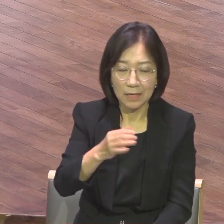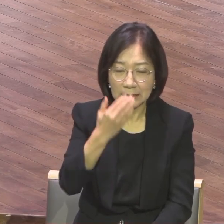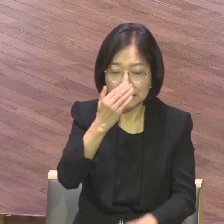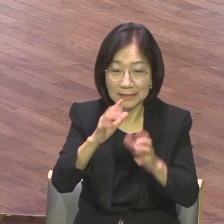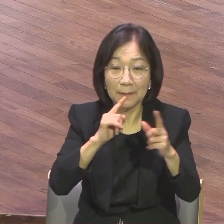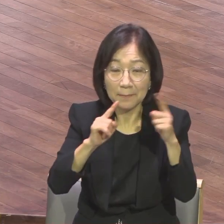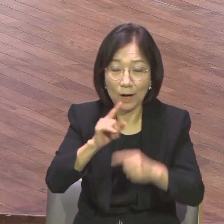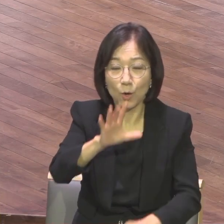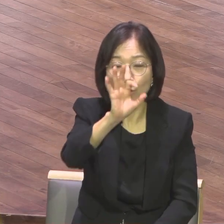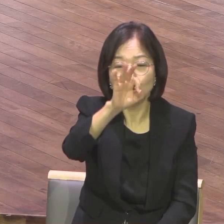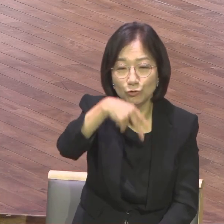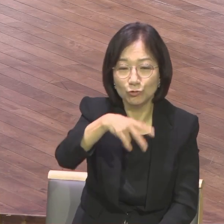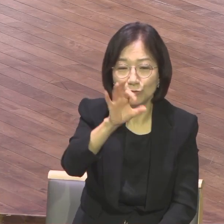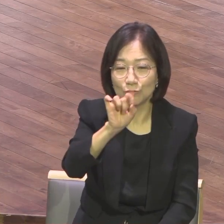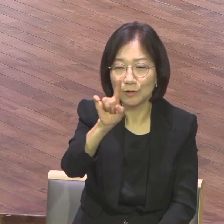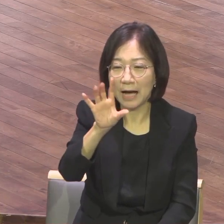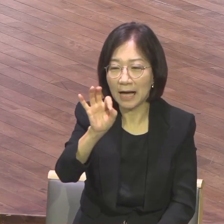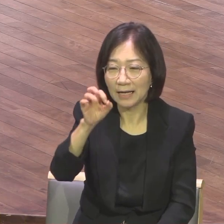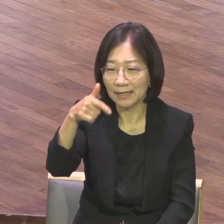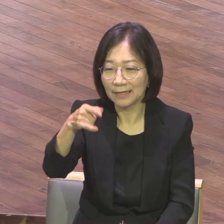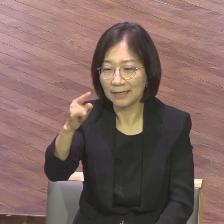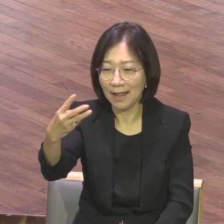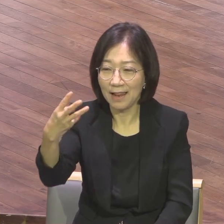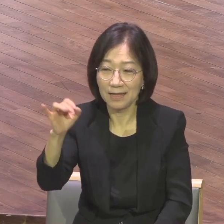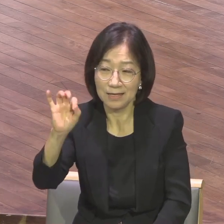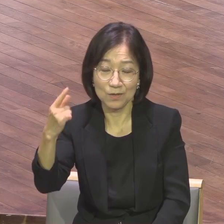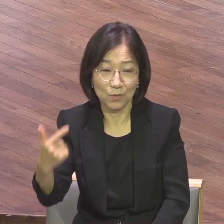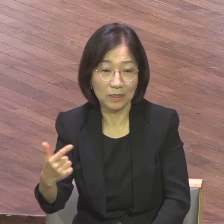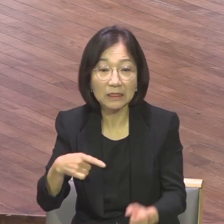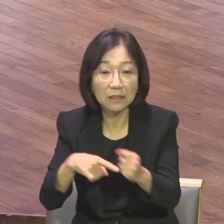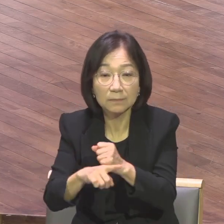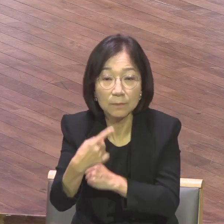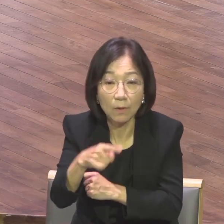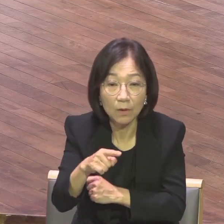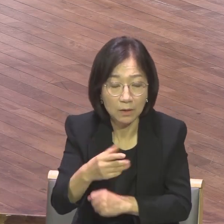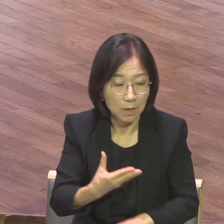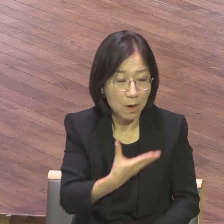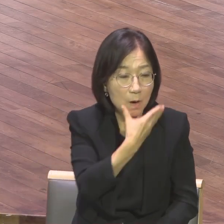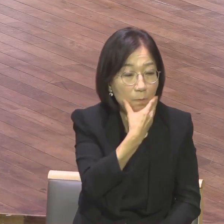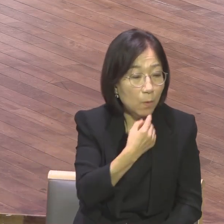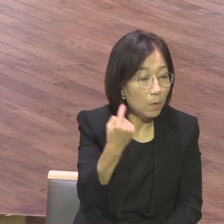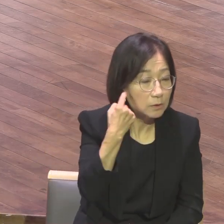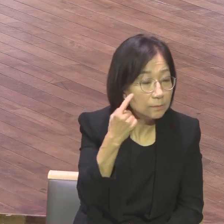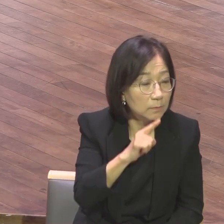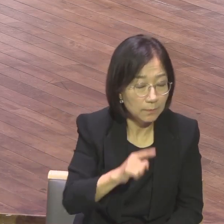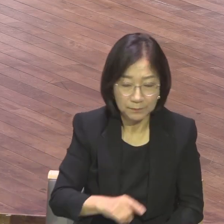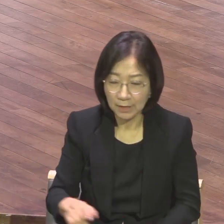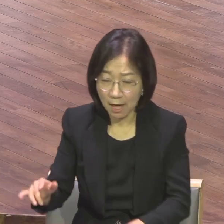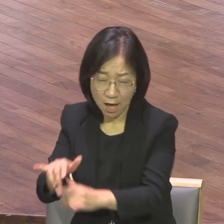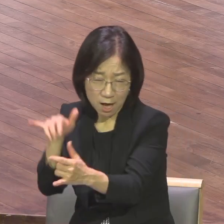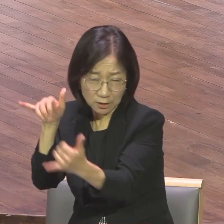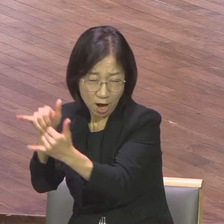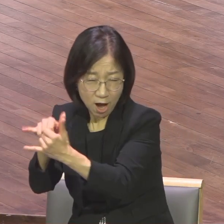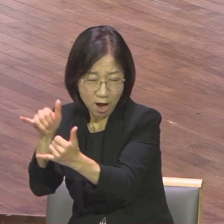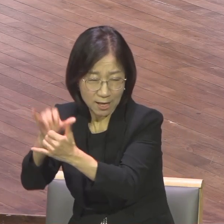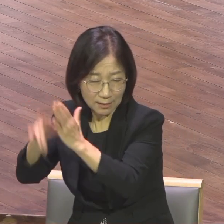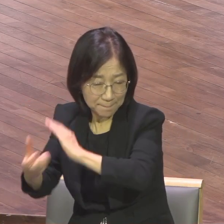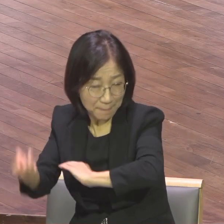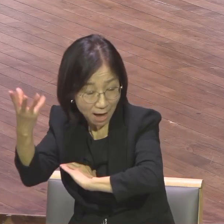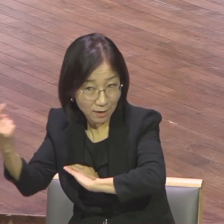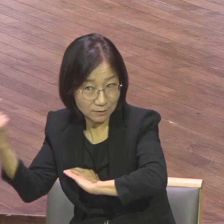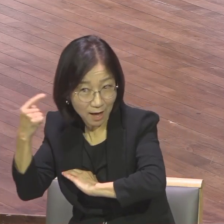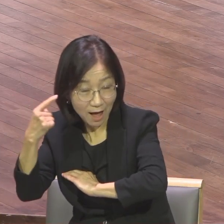원어에 유앙겔리온 그런 뜻이에요. 유앙겔리온 이게 무슨 말이냐? 전쟁에서 승리한 소식을 전하는 것 그런